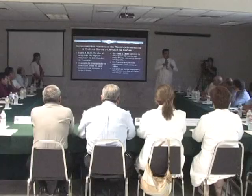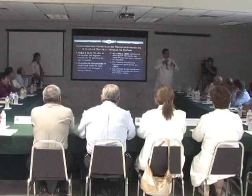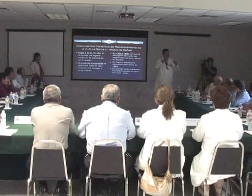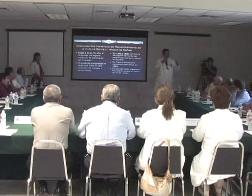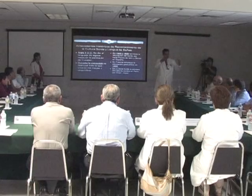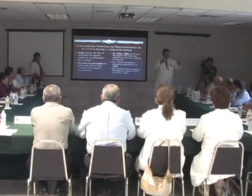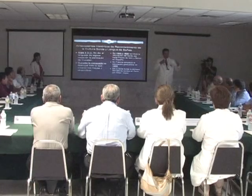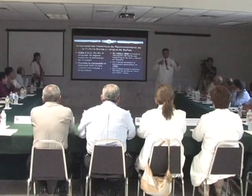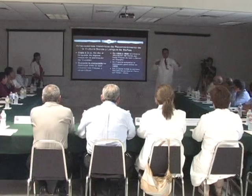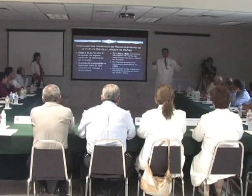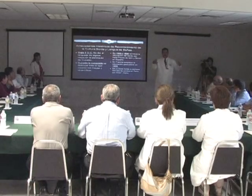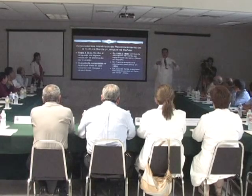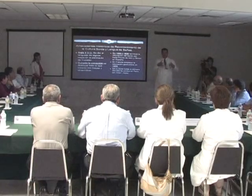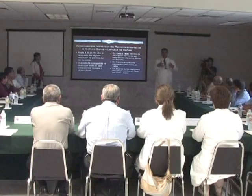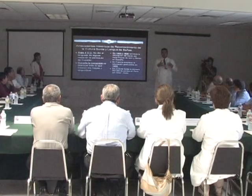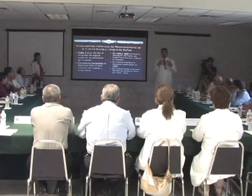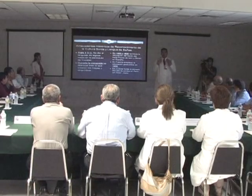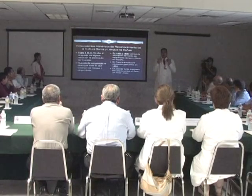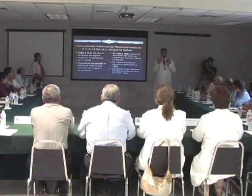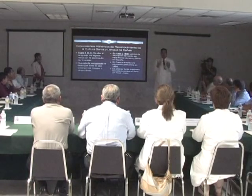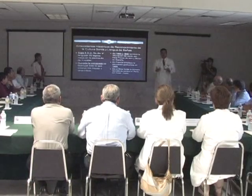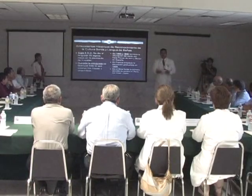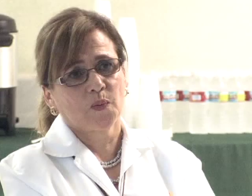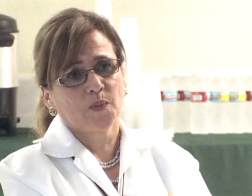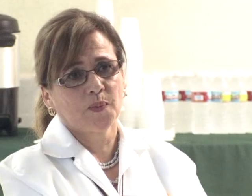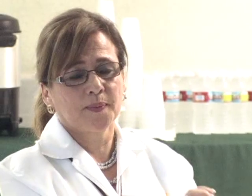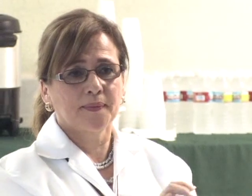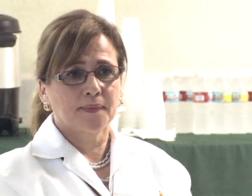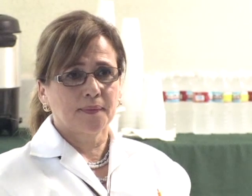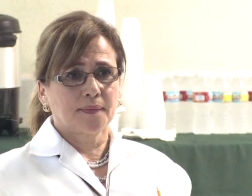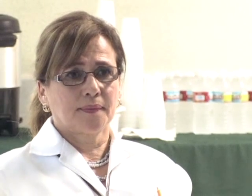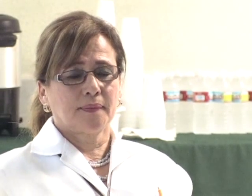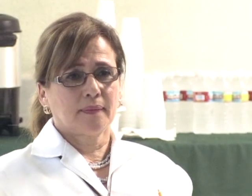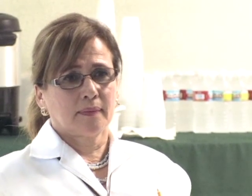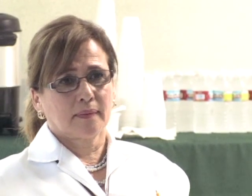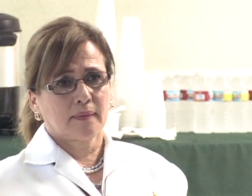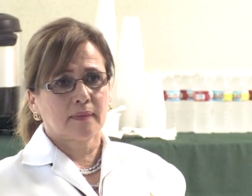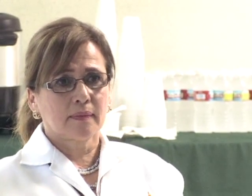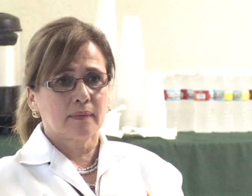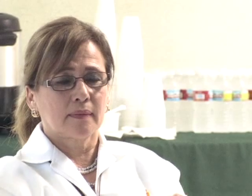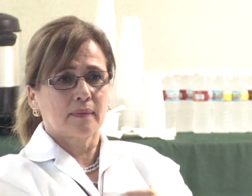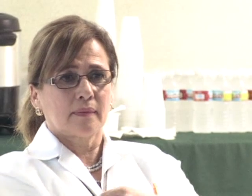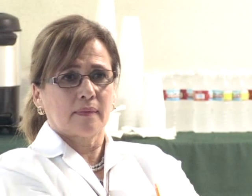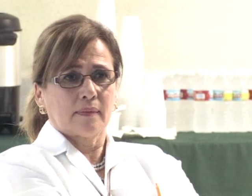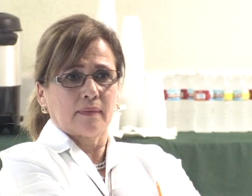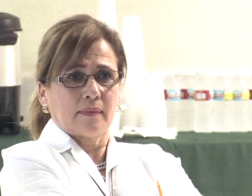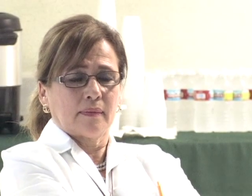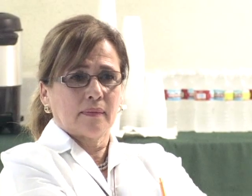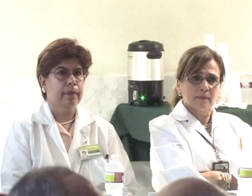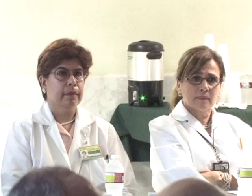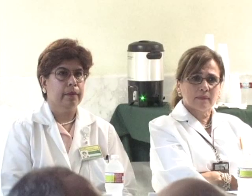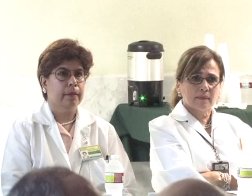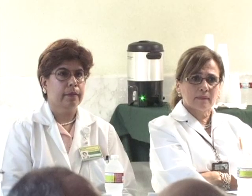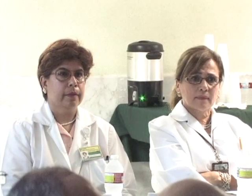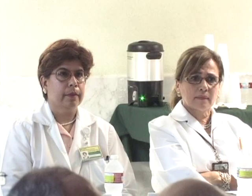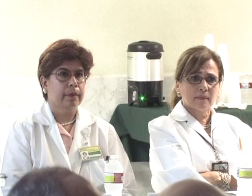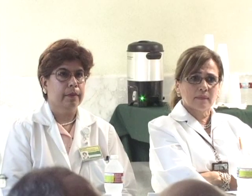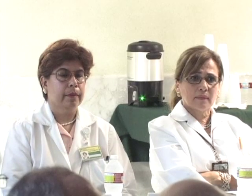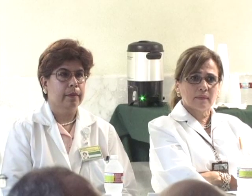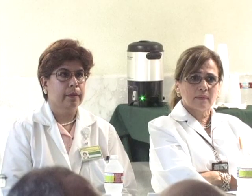y sus familias. Este plan es pionero en Baja California y se pretende impulsar a nivel nacional con la finalidad de que los